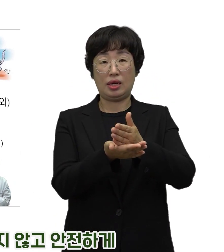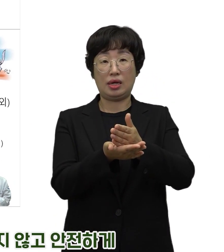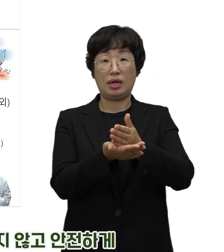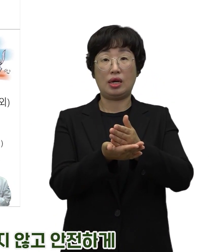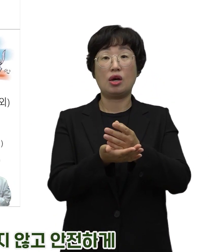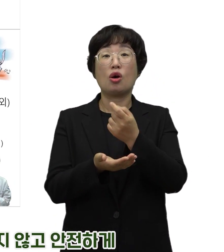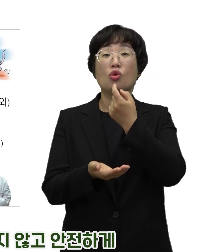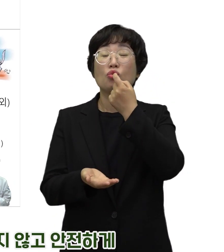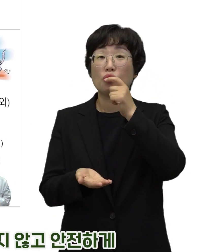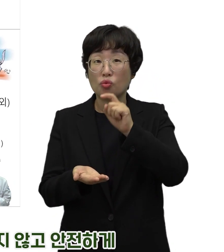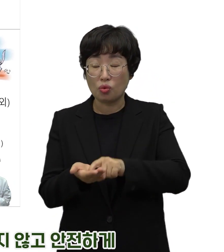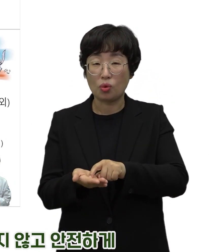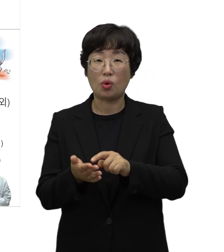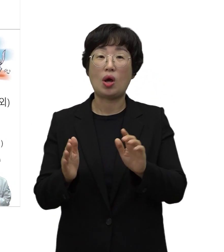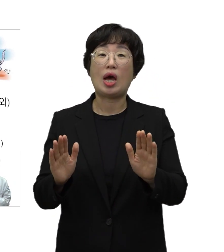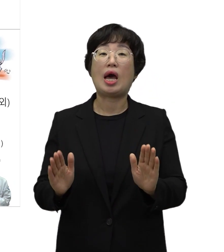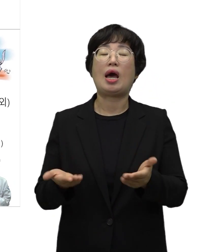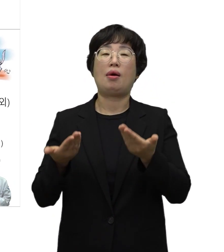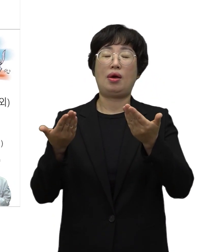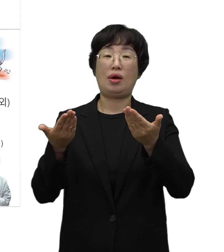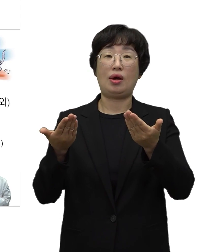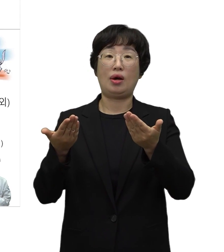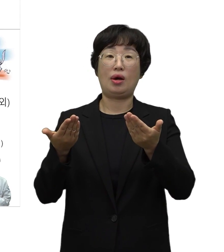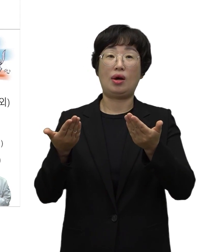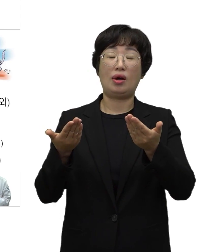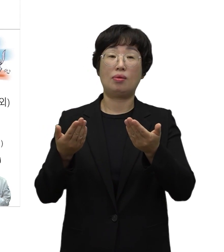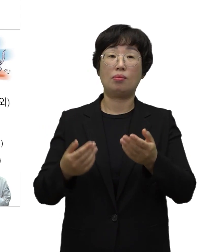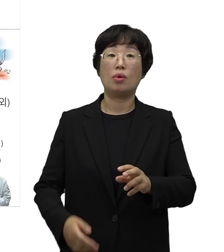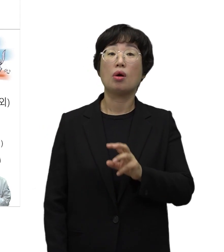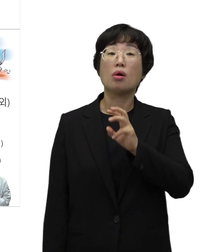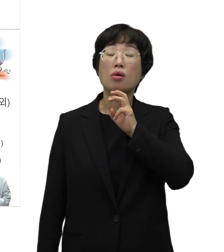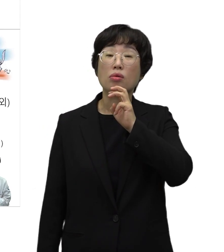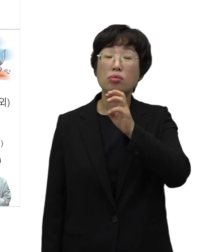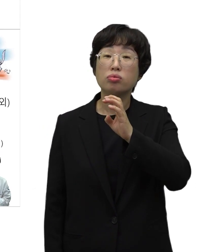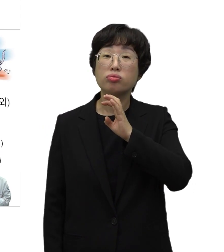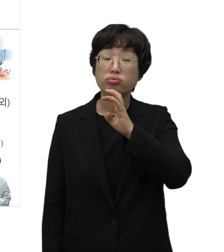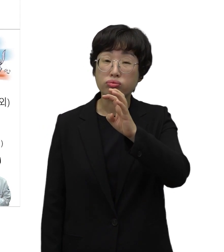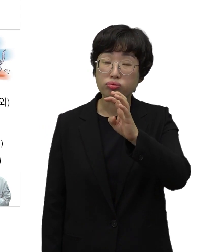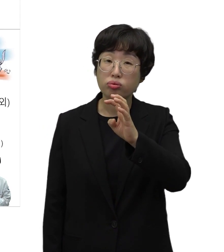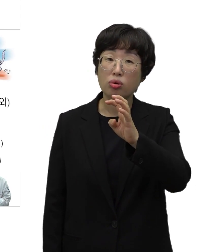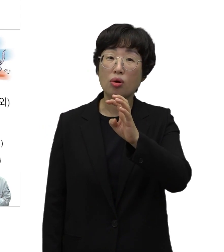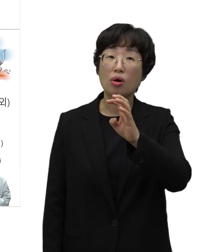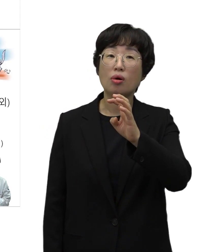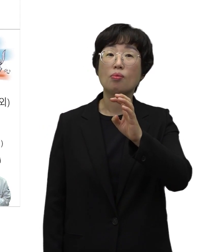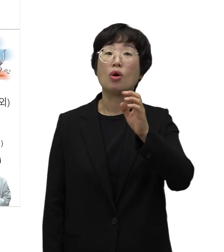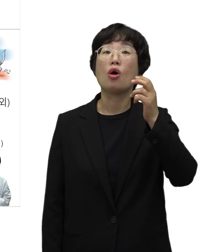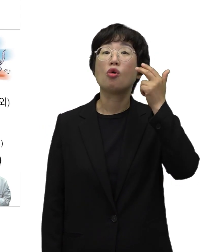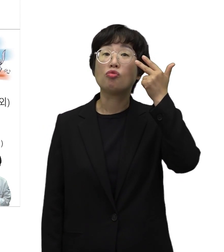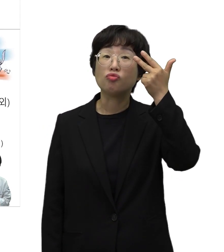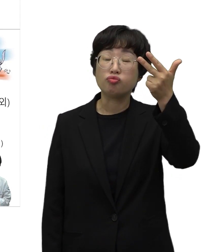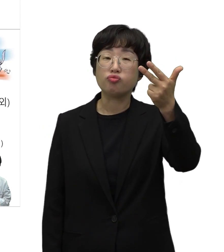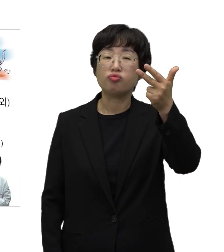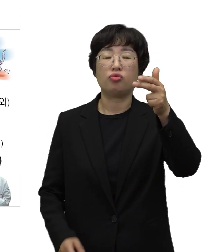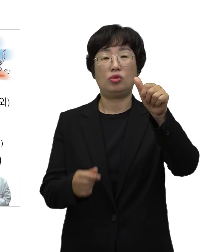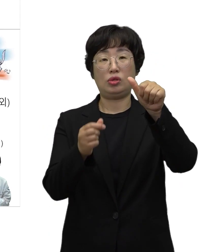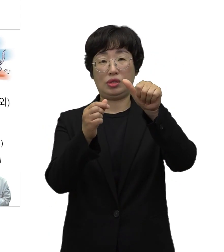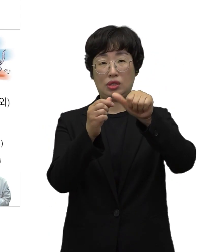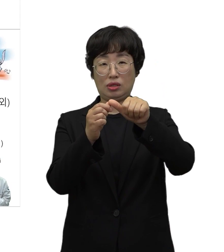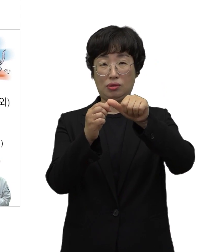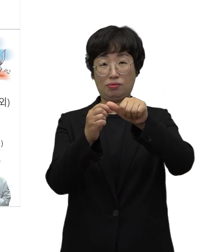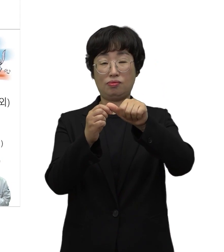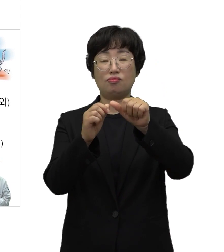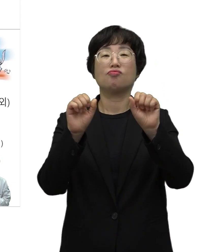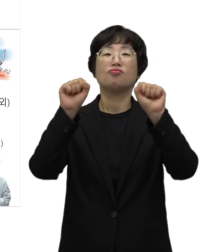다치지 않고 안전하게 그리고 쉽고 언제 어디서나 할 수 있는 운동을 선택하셔야 일주일에 5회 정도 하실